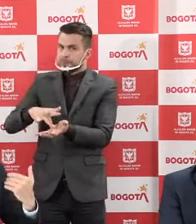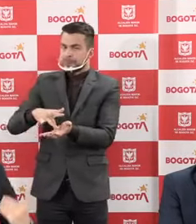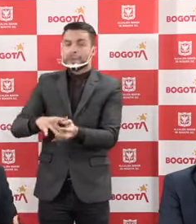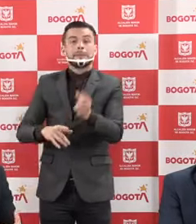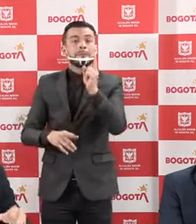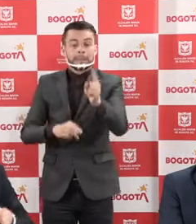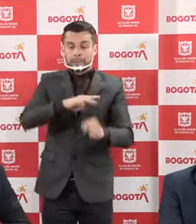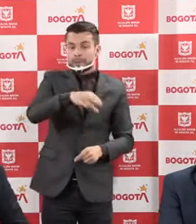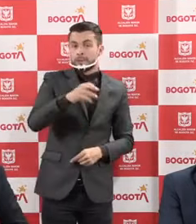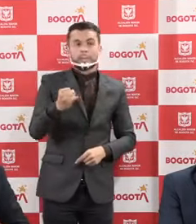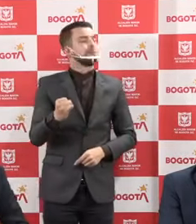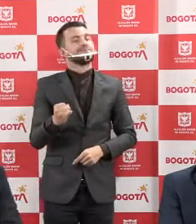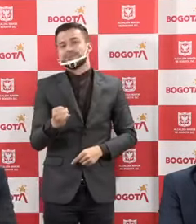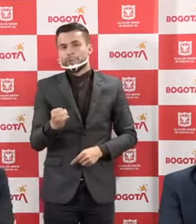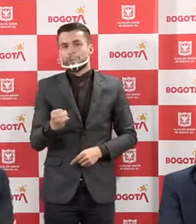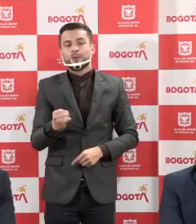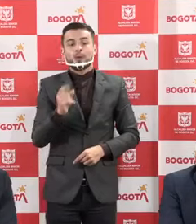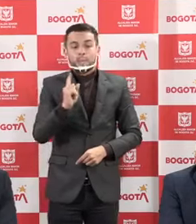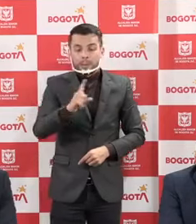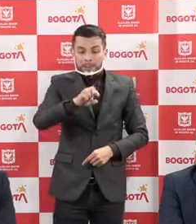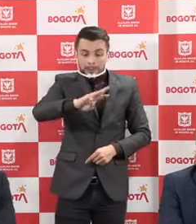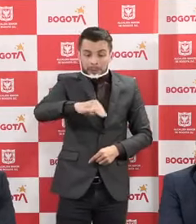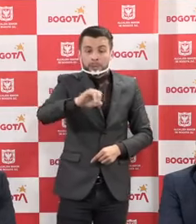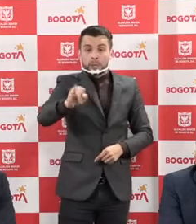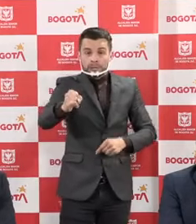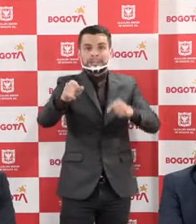trabajar desde casa en esos dos días